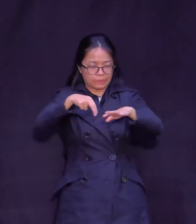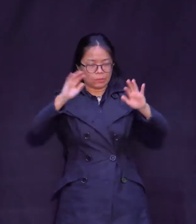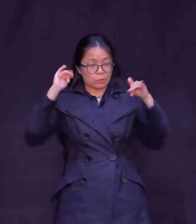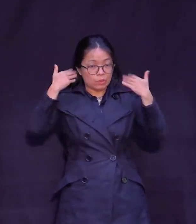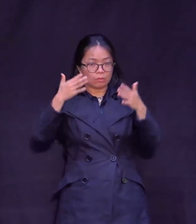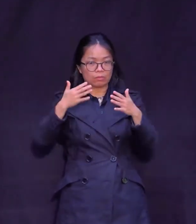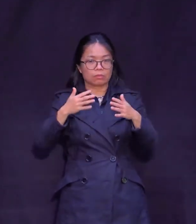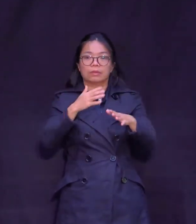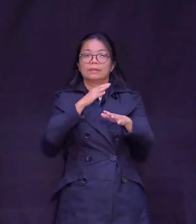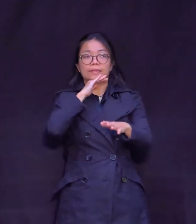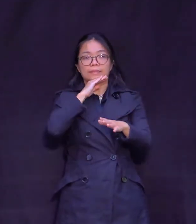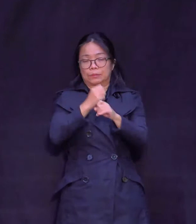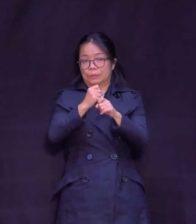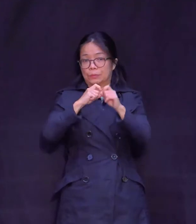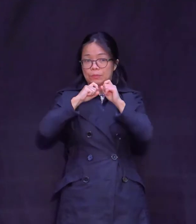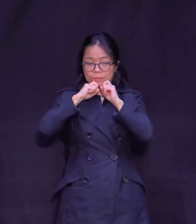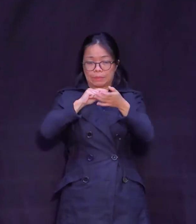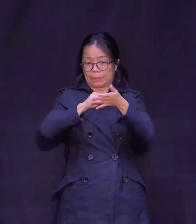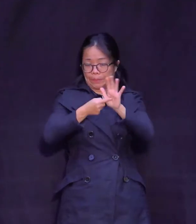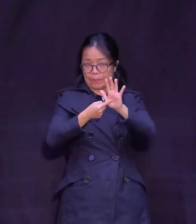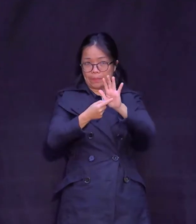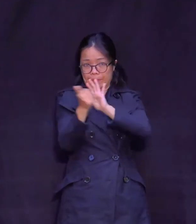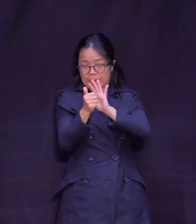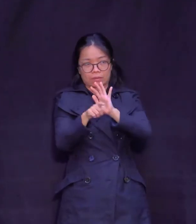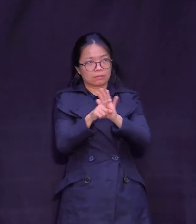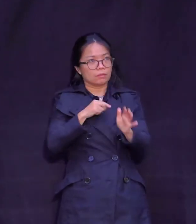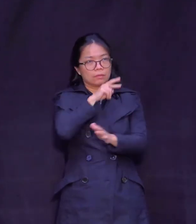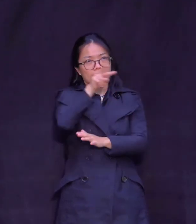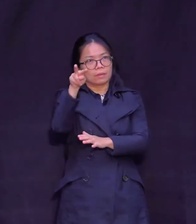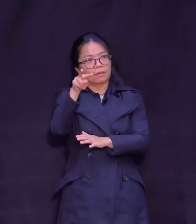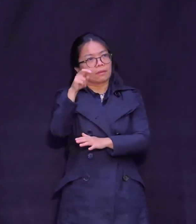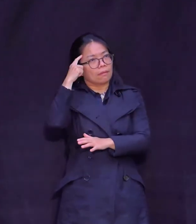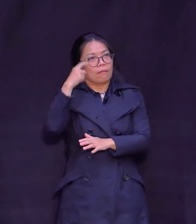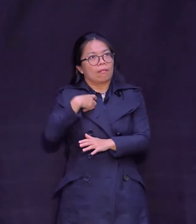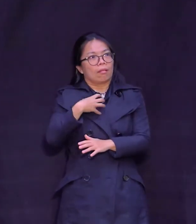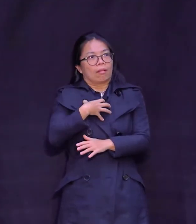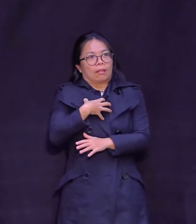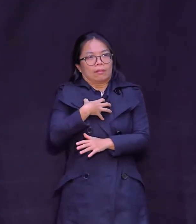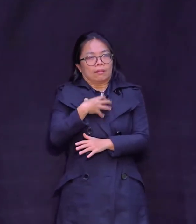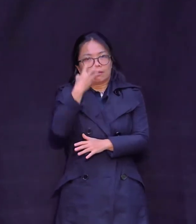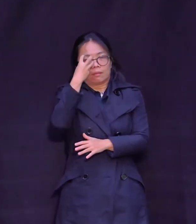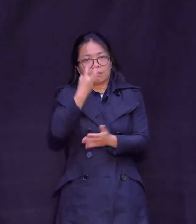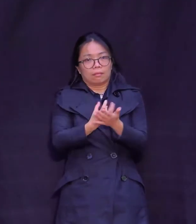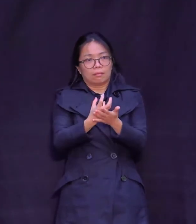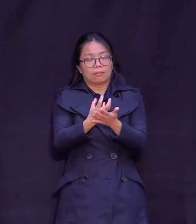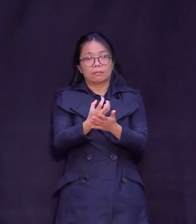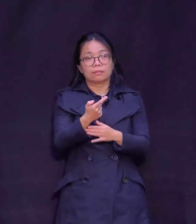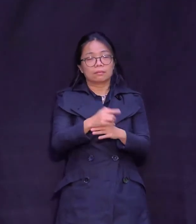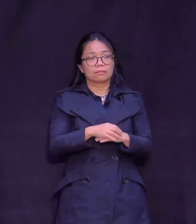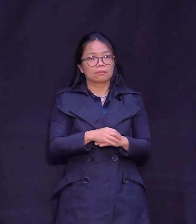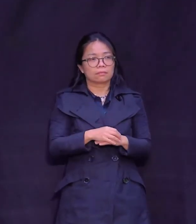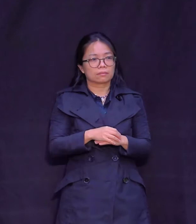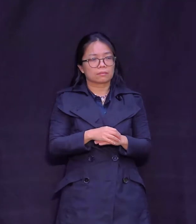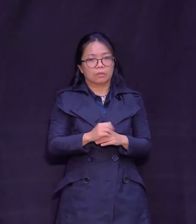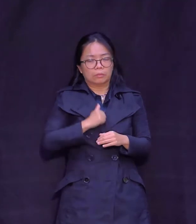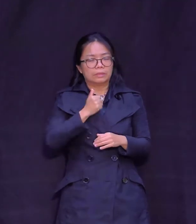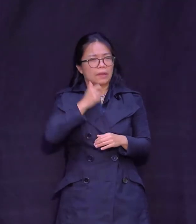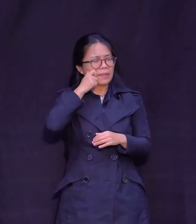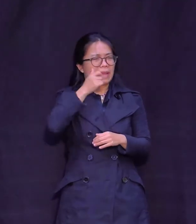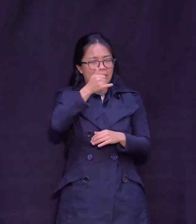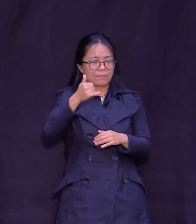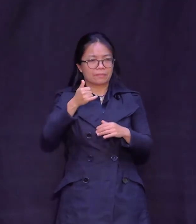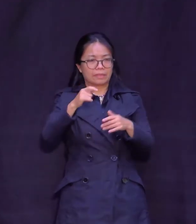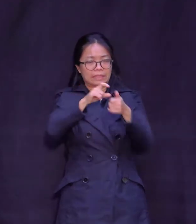台上演出来的时候，我们真的是惊心动魄。我们知道难民议题